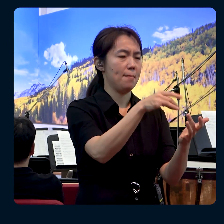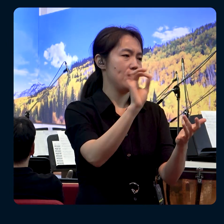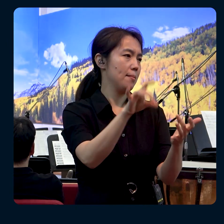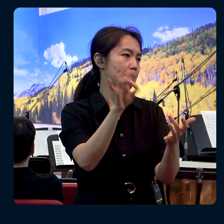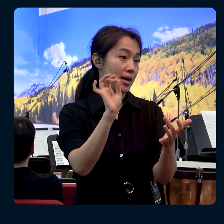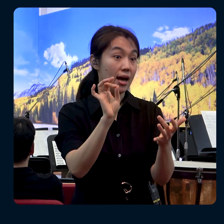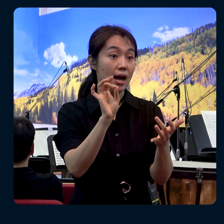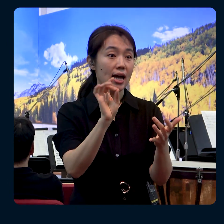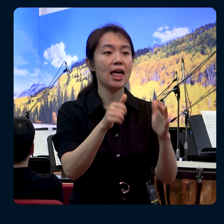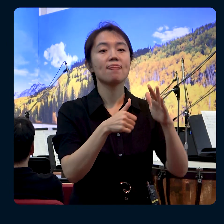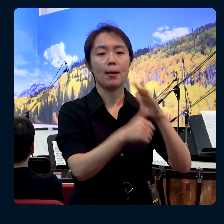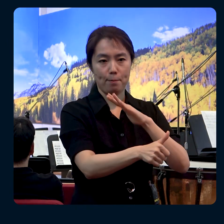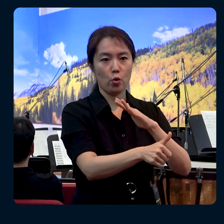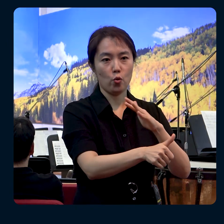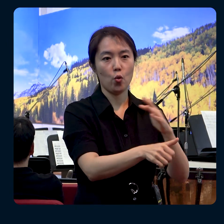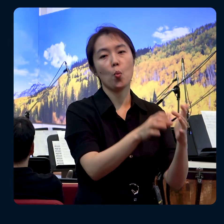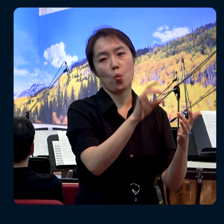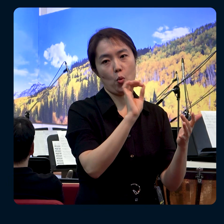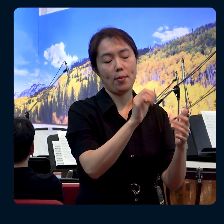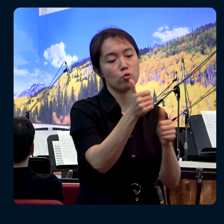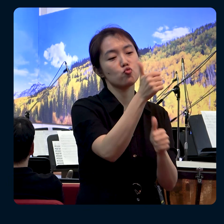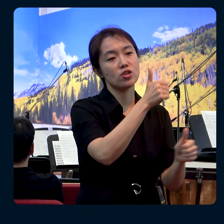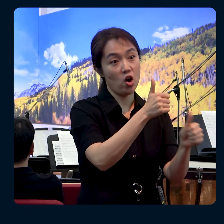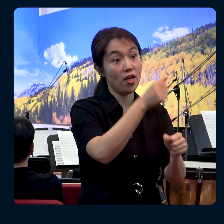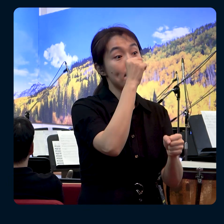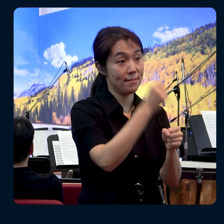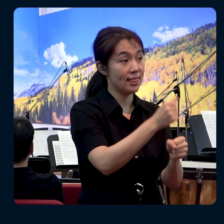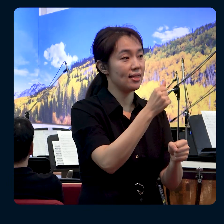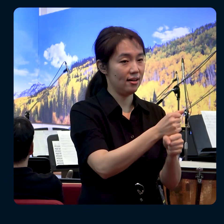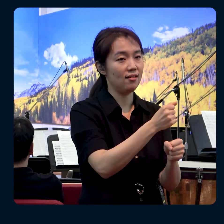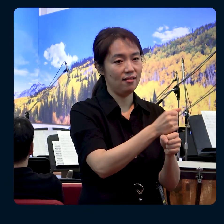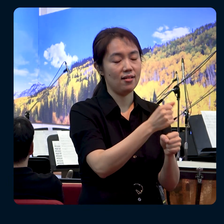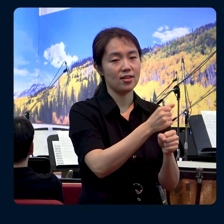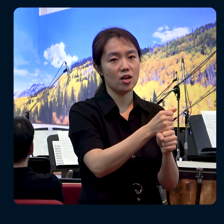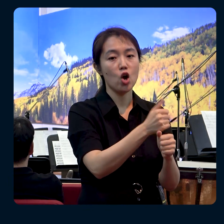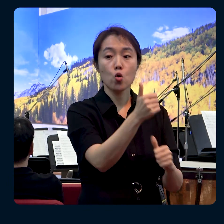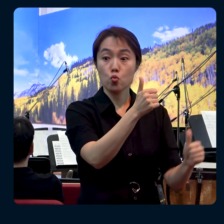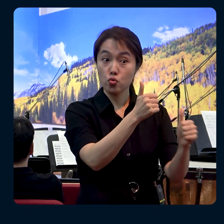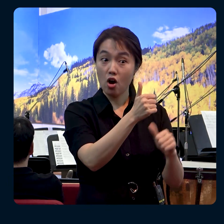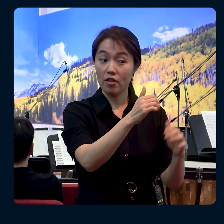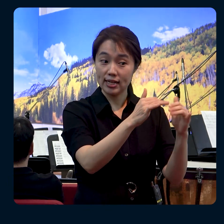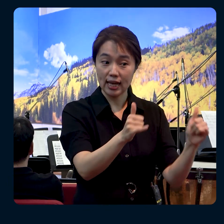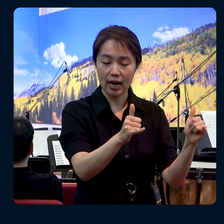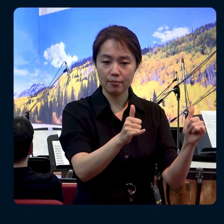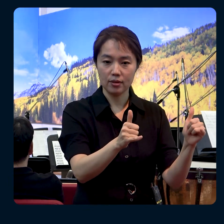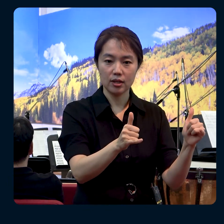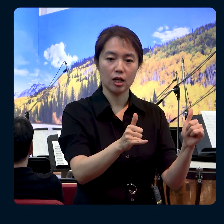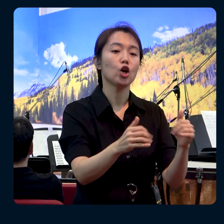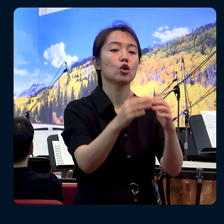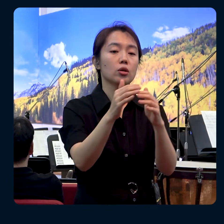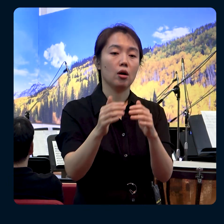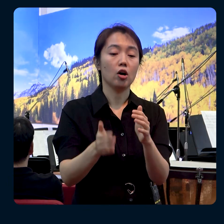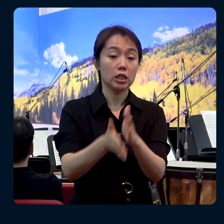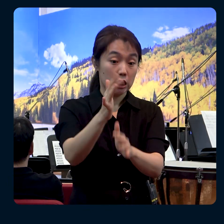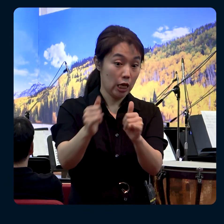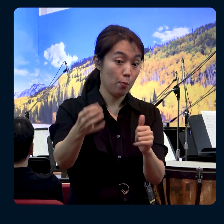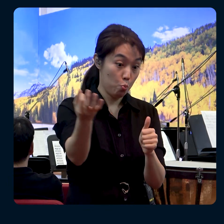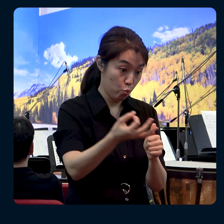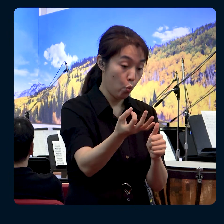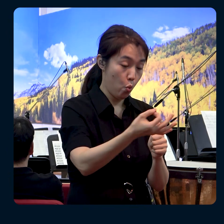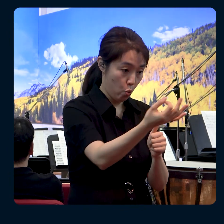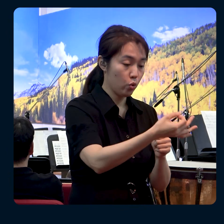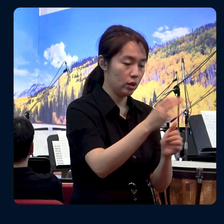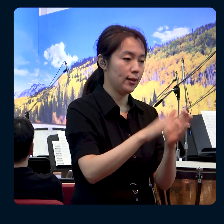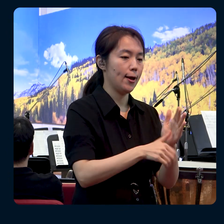그러니까 히어링 커미티, 그러니까 공청회 하는 어떤 위원회를 만들어서 그 위원회 사람들 앞에서 결정을 해가지고